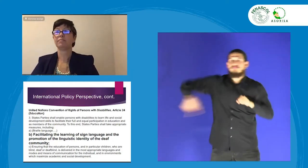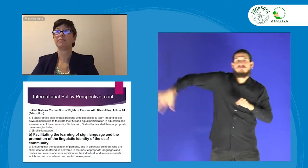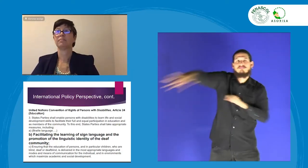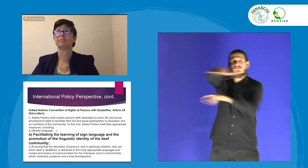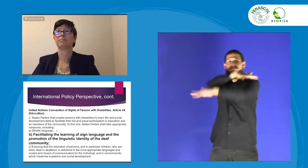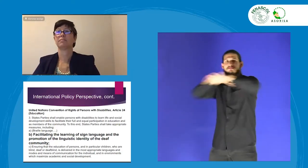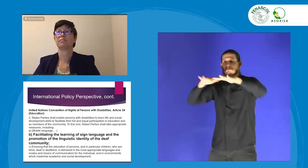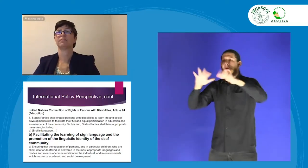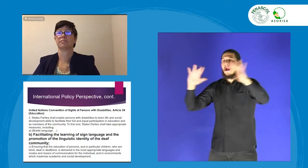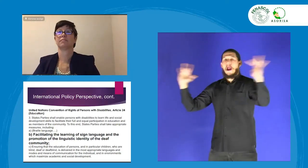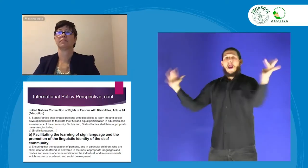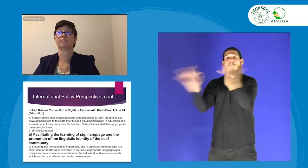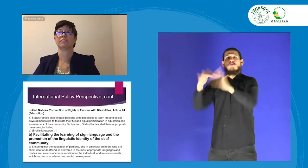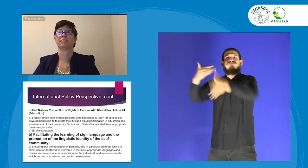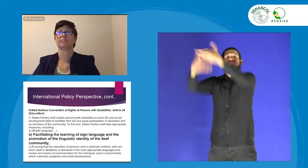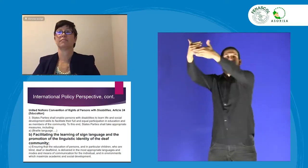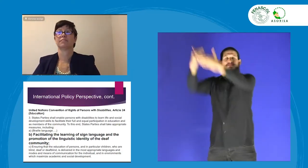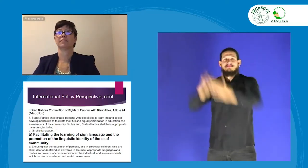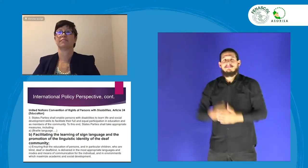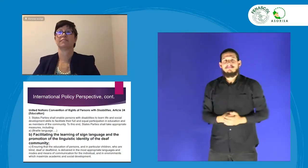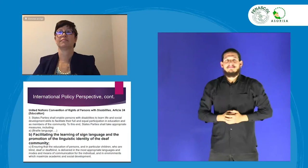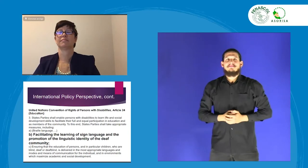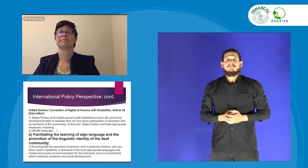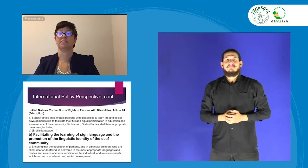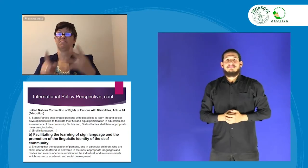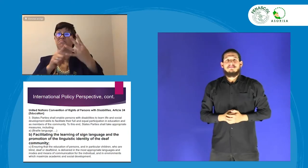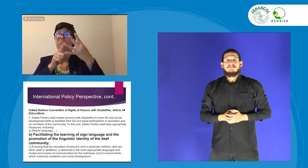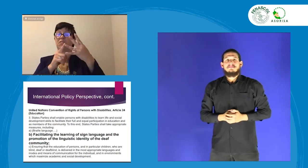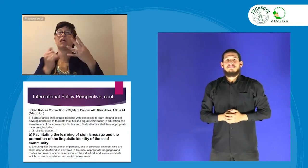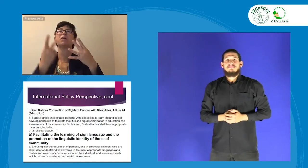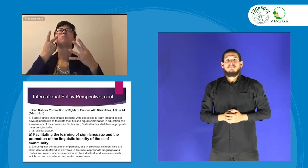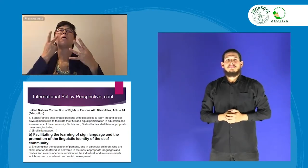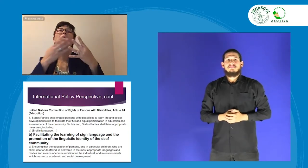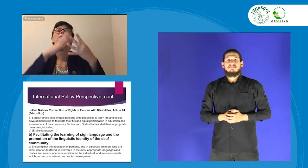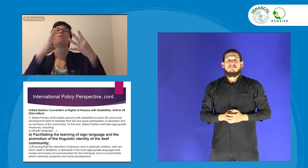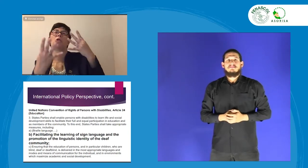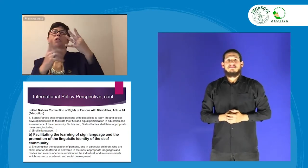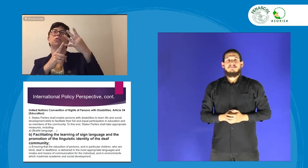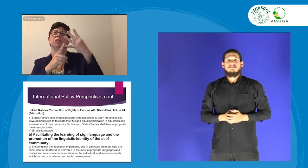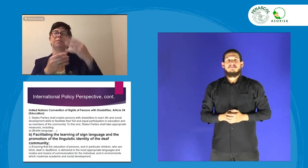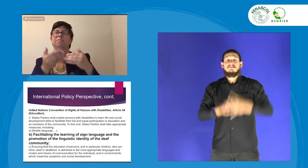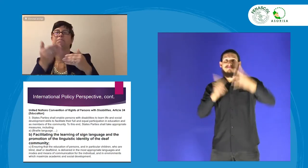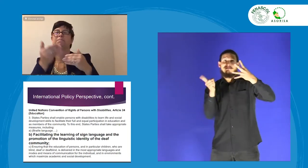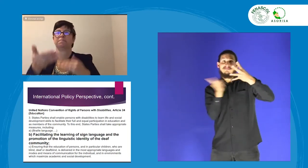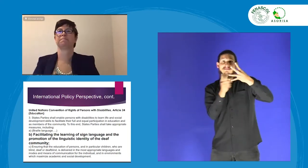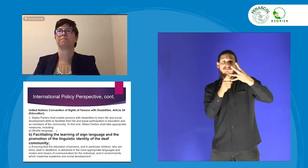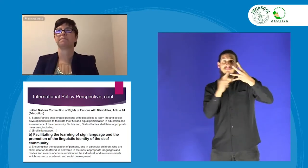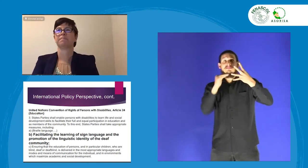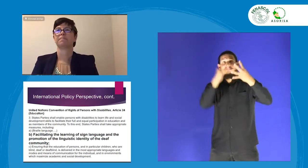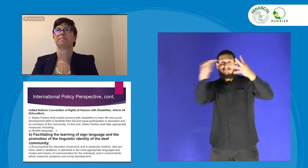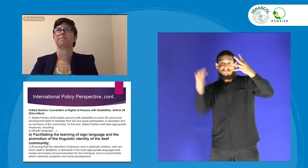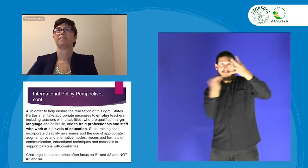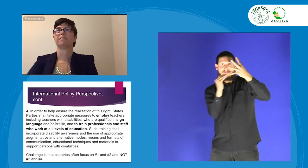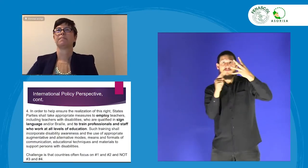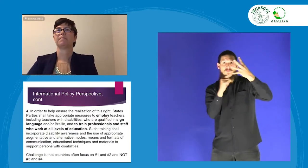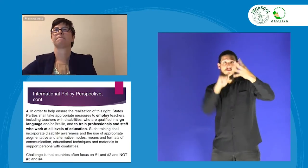que puedan encontrarse en un entorno asequible. Eso es lo que dice ese tercer punto. Veamos el cuarto.